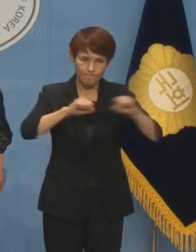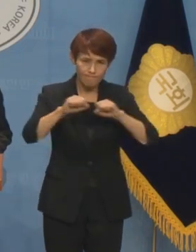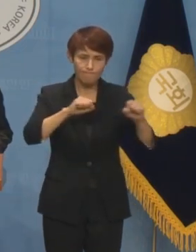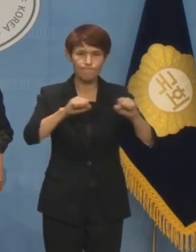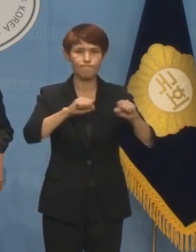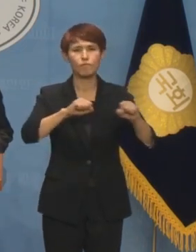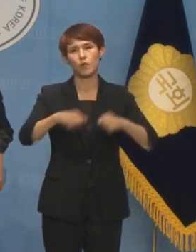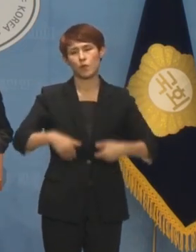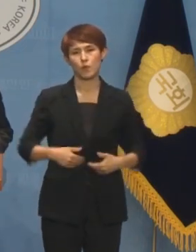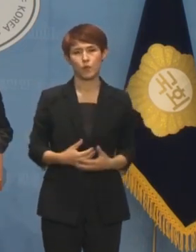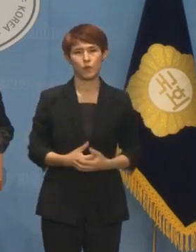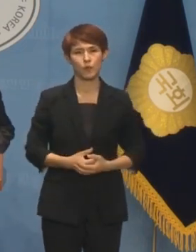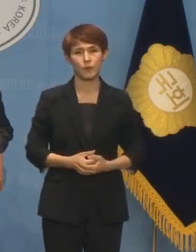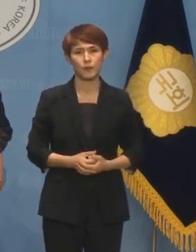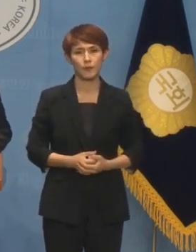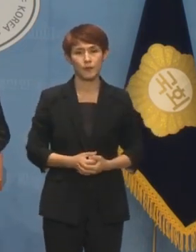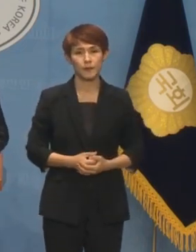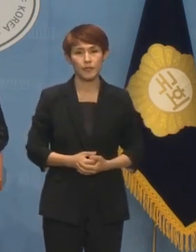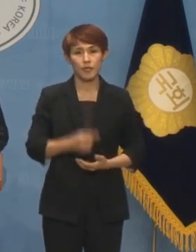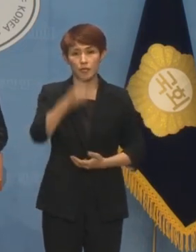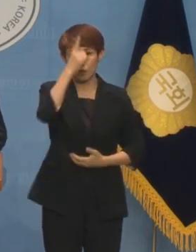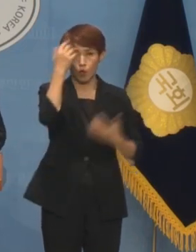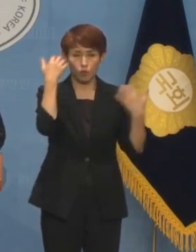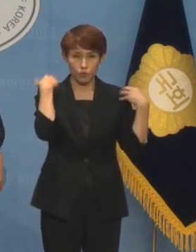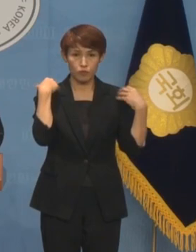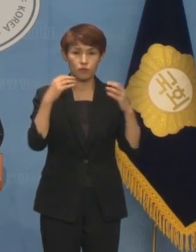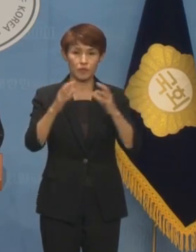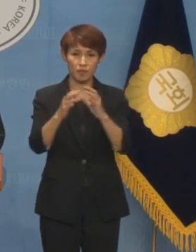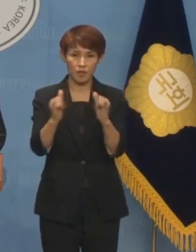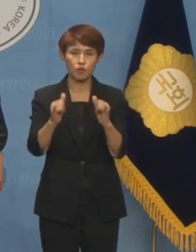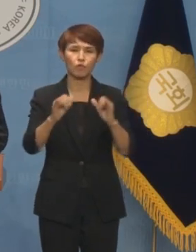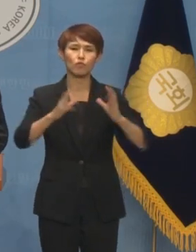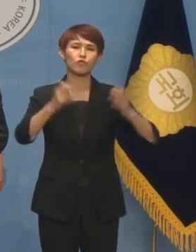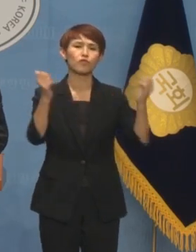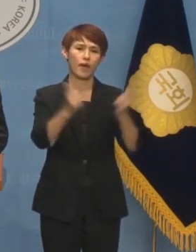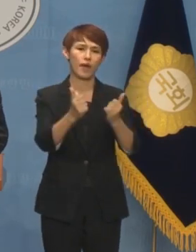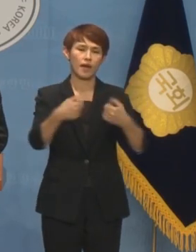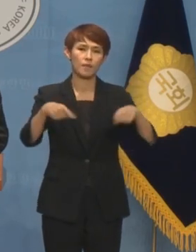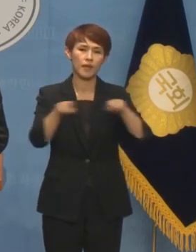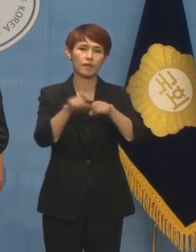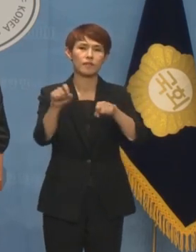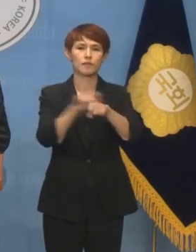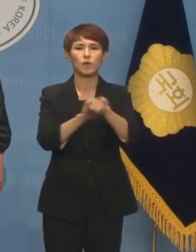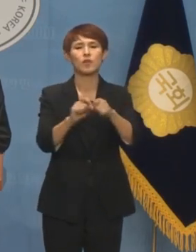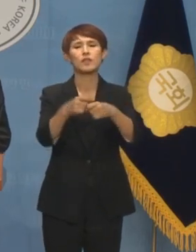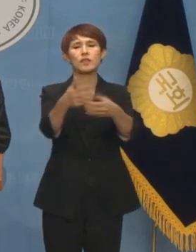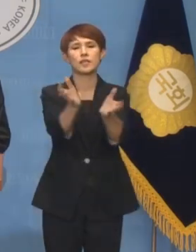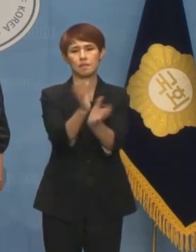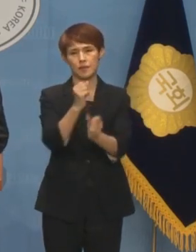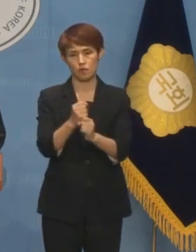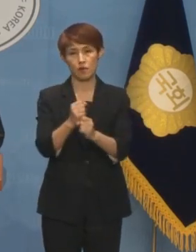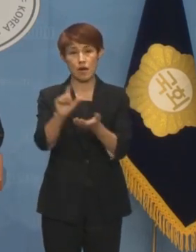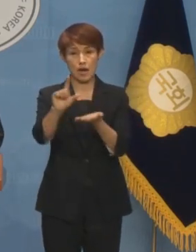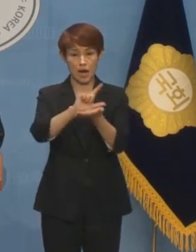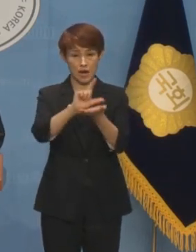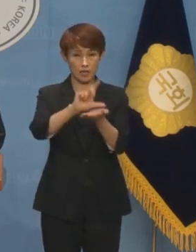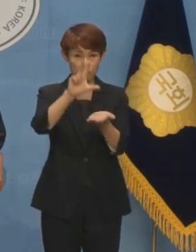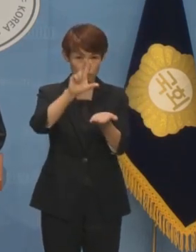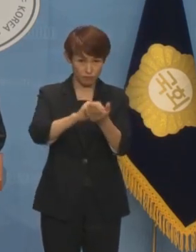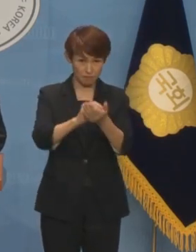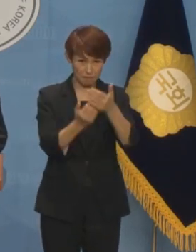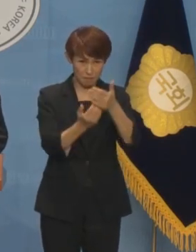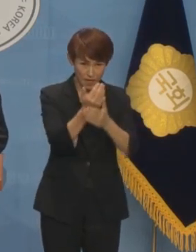합니다. 정부, 민간, 국회가 참여하는 TF를 구성해 라인 야후 사태를